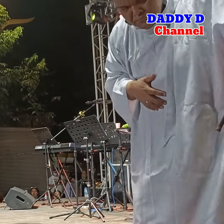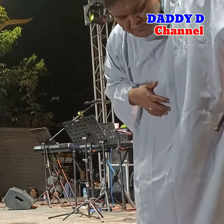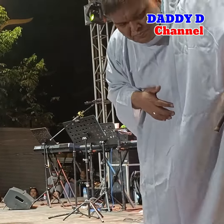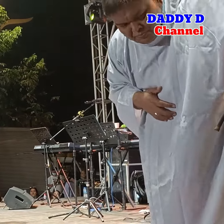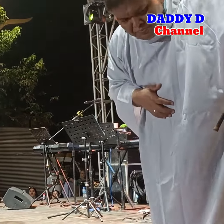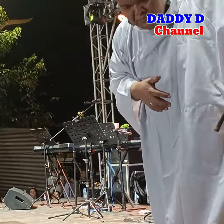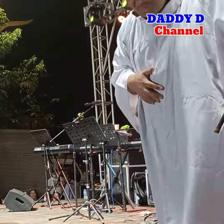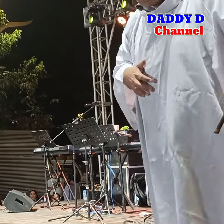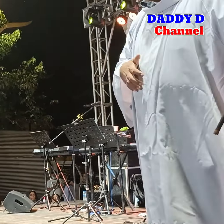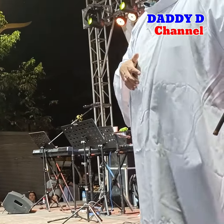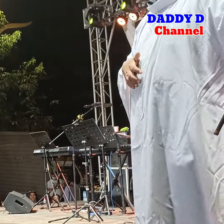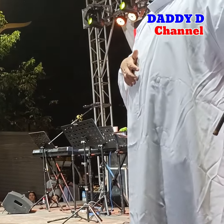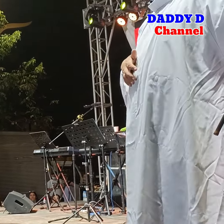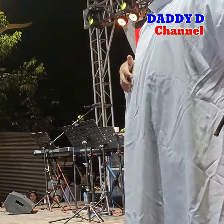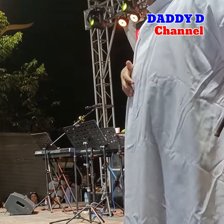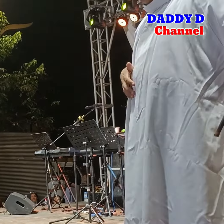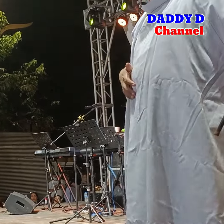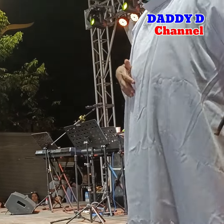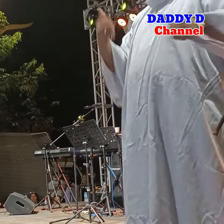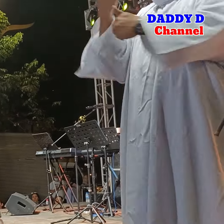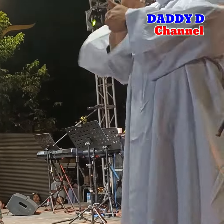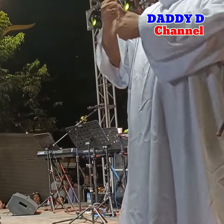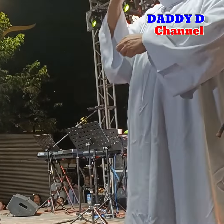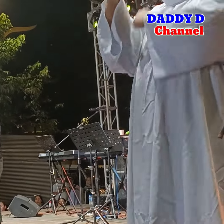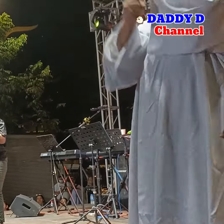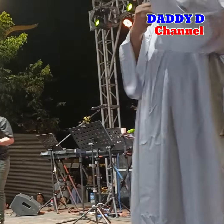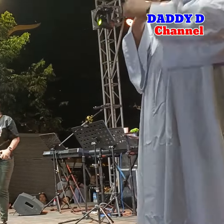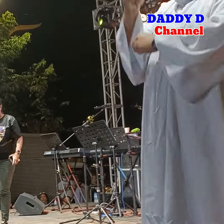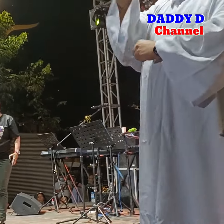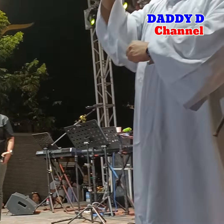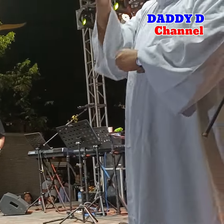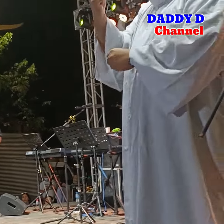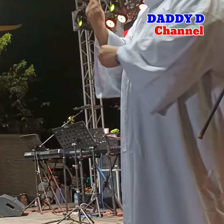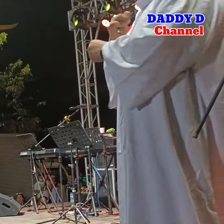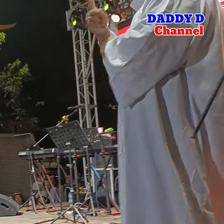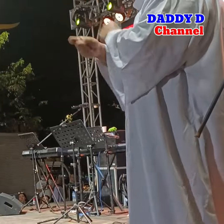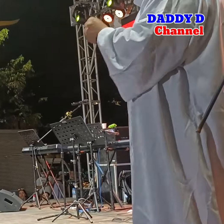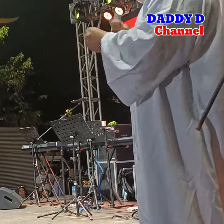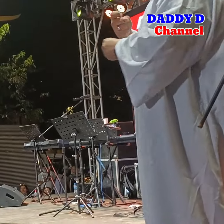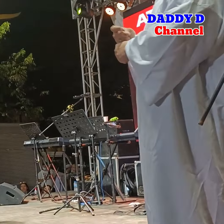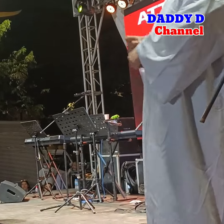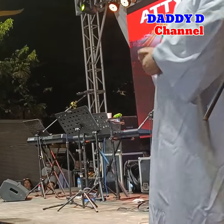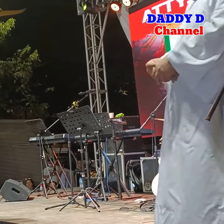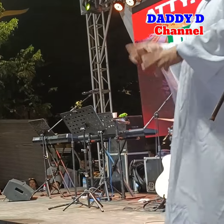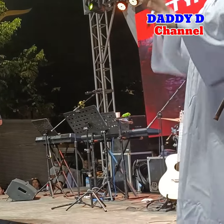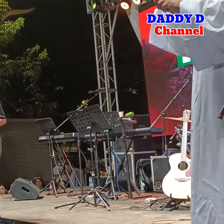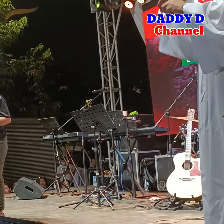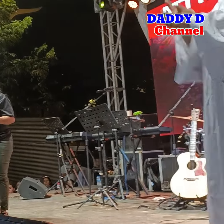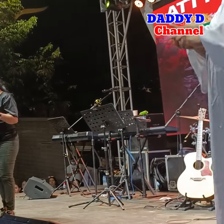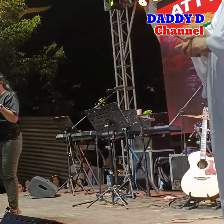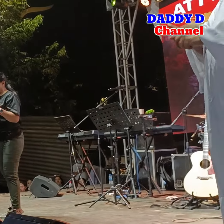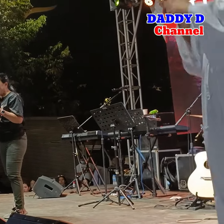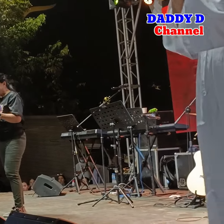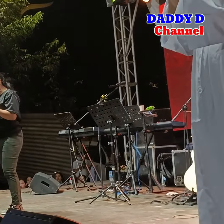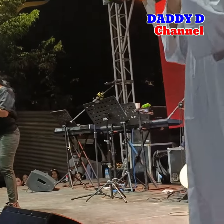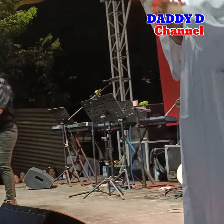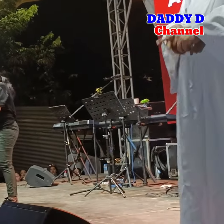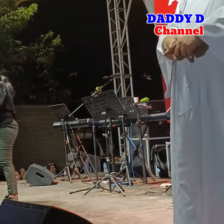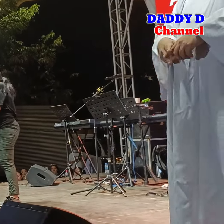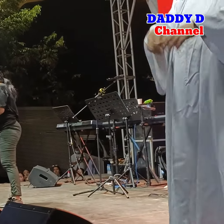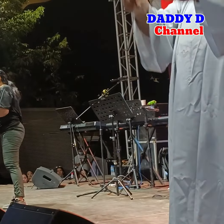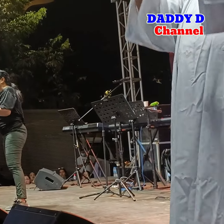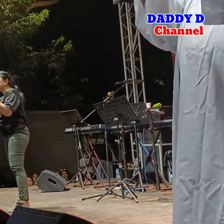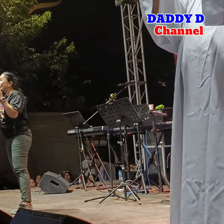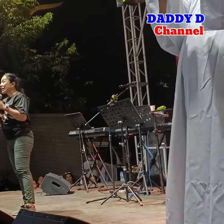Yes! Every year, once a year, nire-require ang ating Pangulo ng